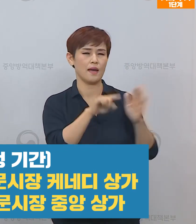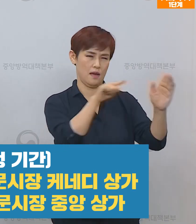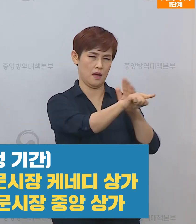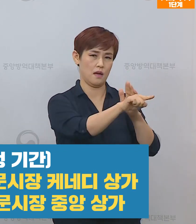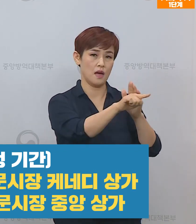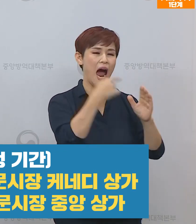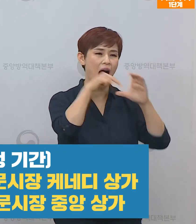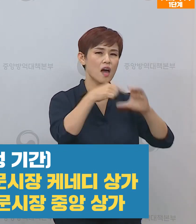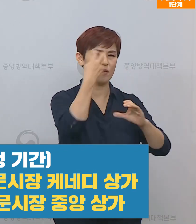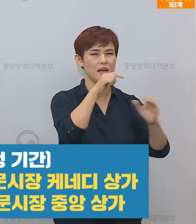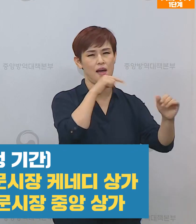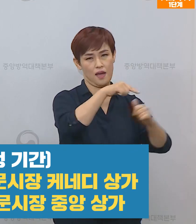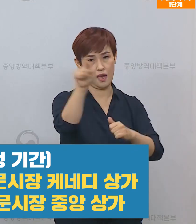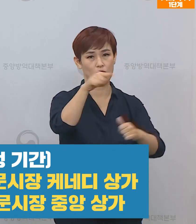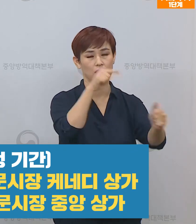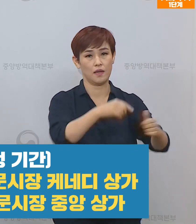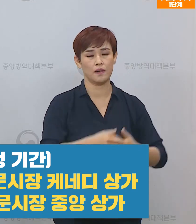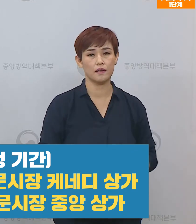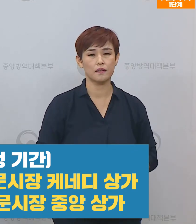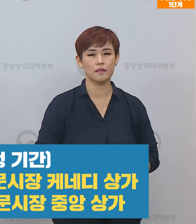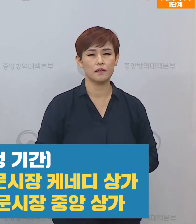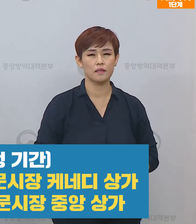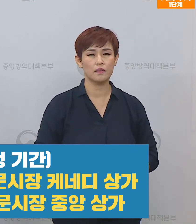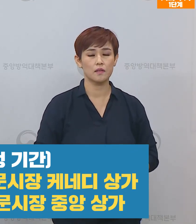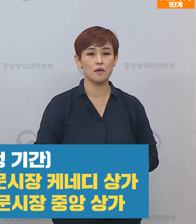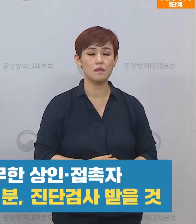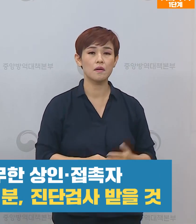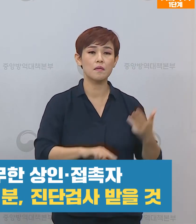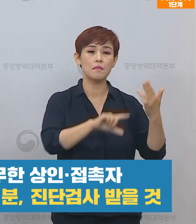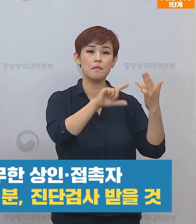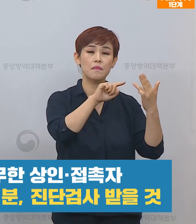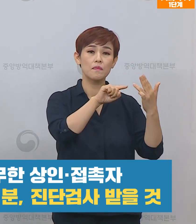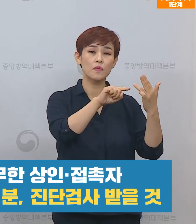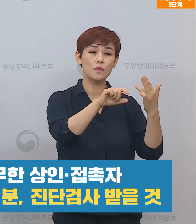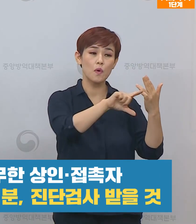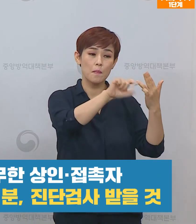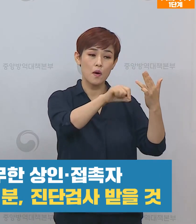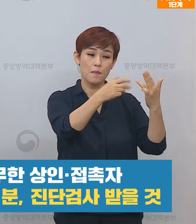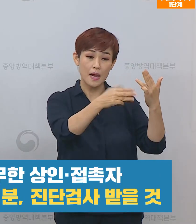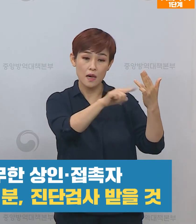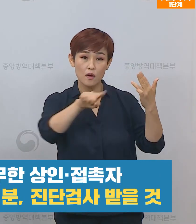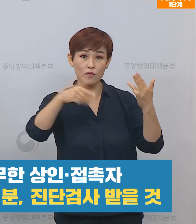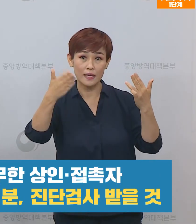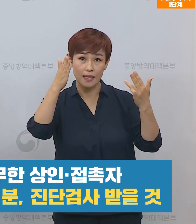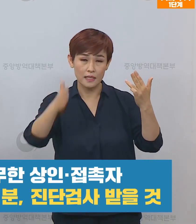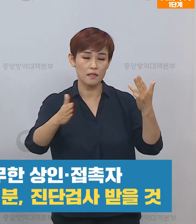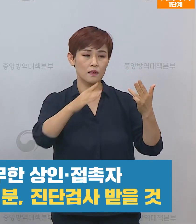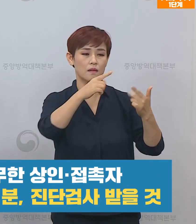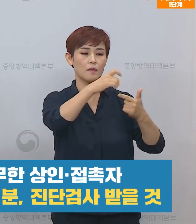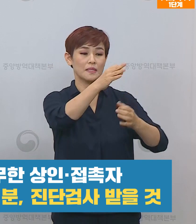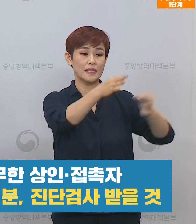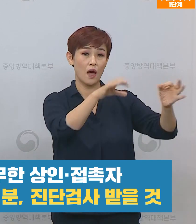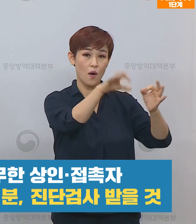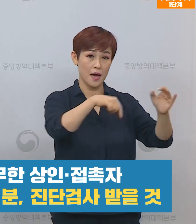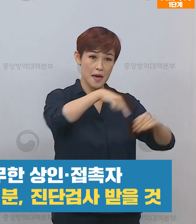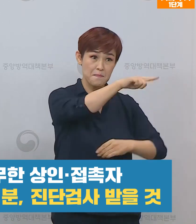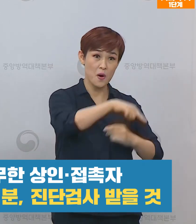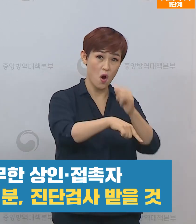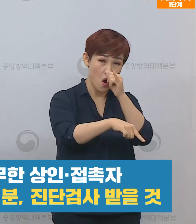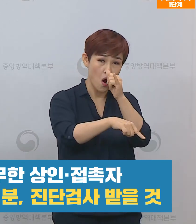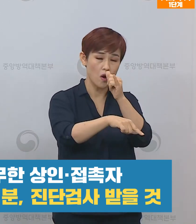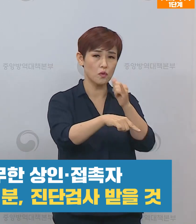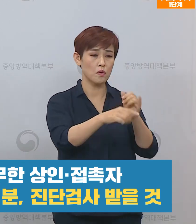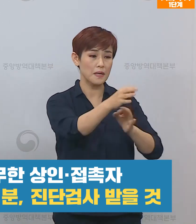8월 9일까지 남대문시장의 중앙상가를 방문했다가 또는 상인과 접촉하셨다가